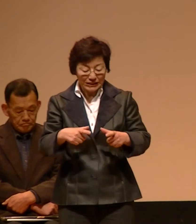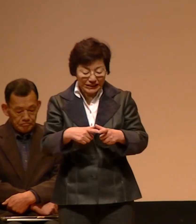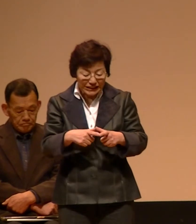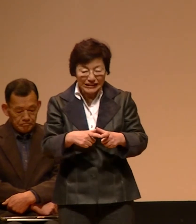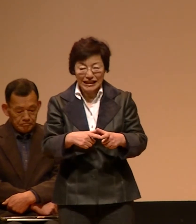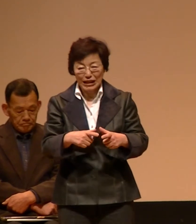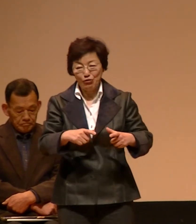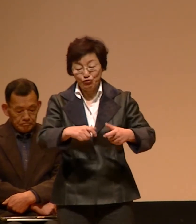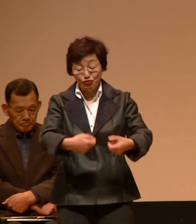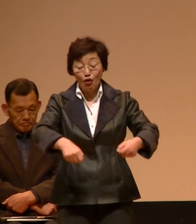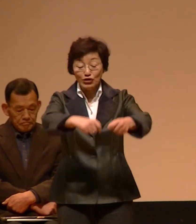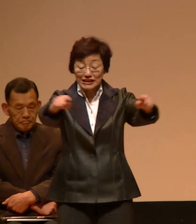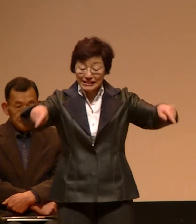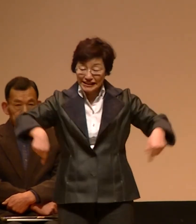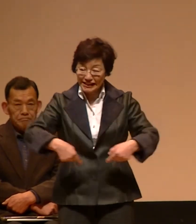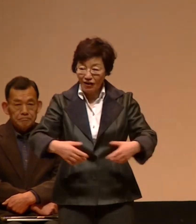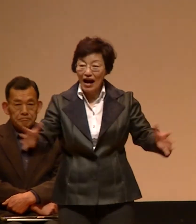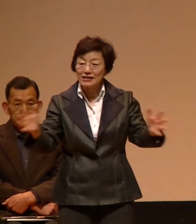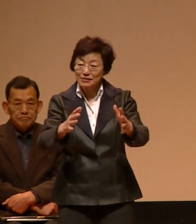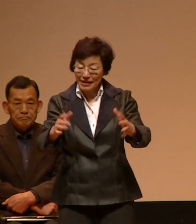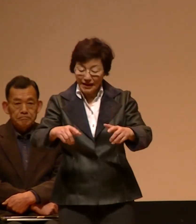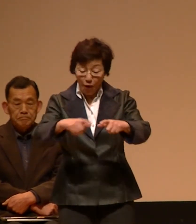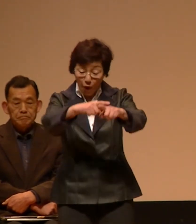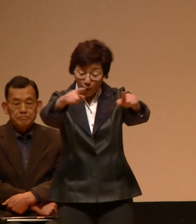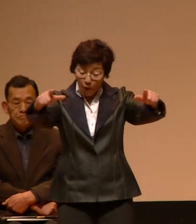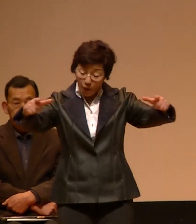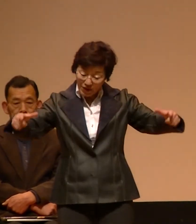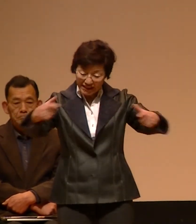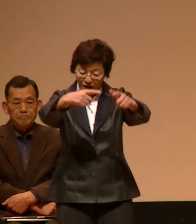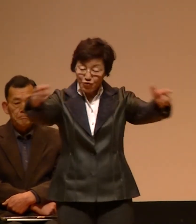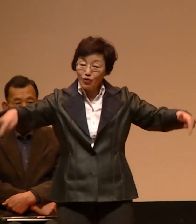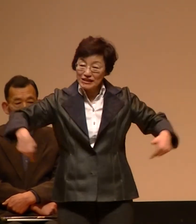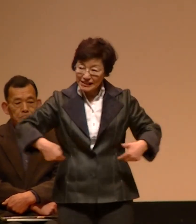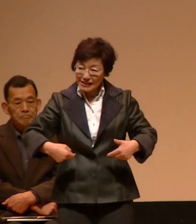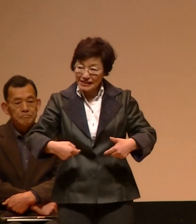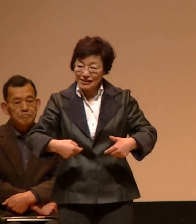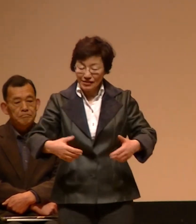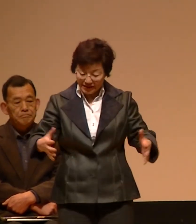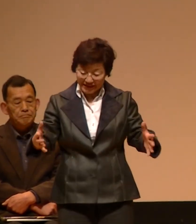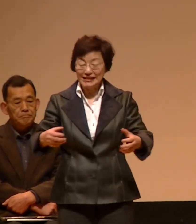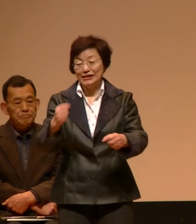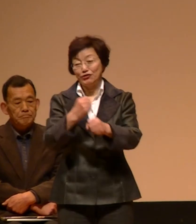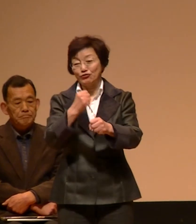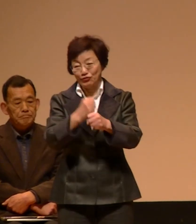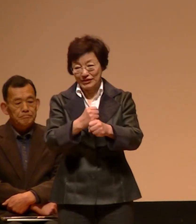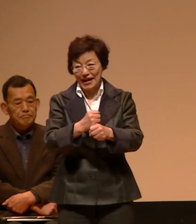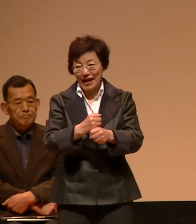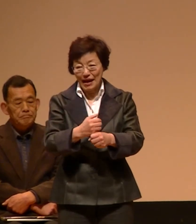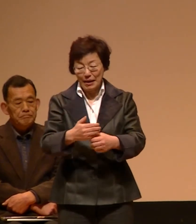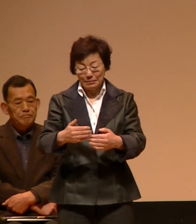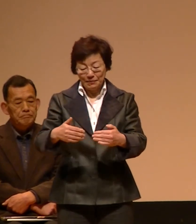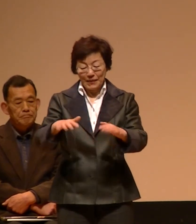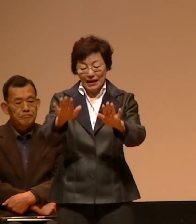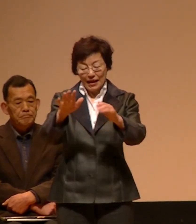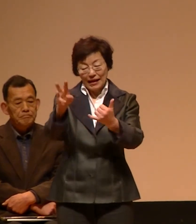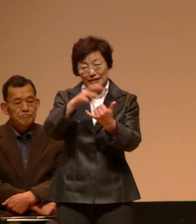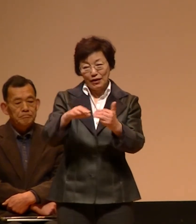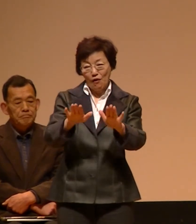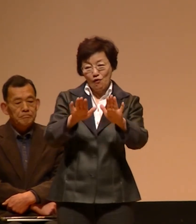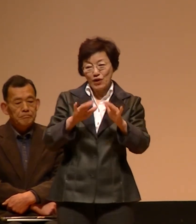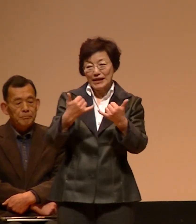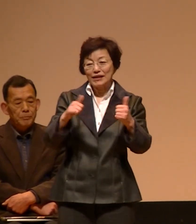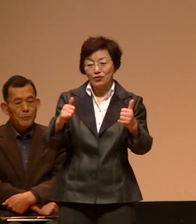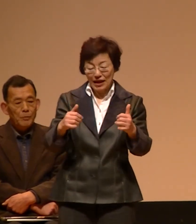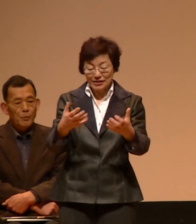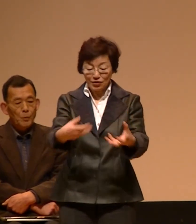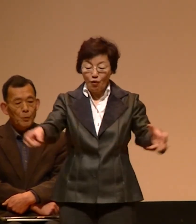大きな風呂敷にして被災者の皆さんを包んであげましょうよ。そしてまだまだボランティアの力を必